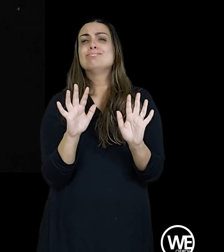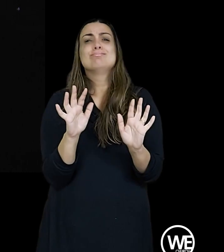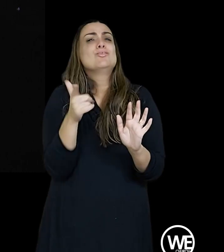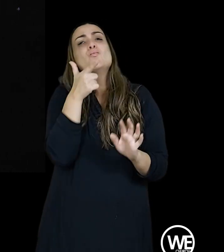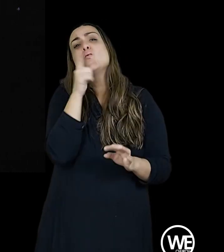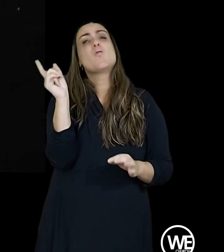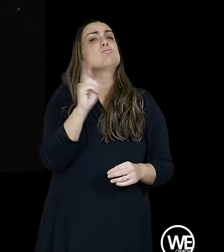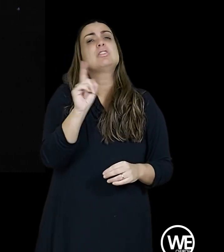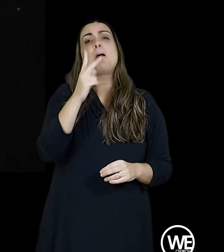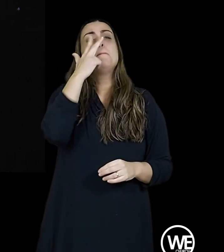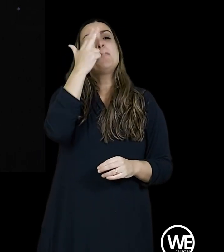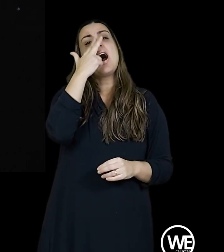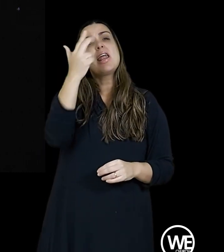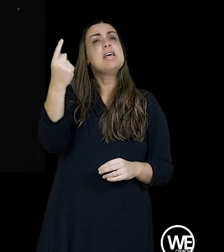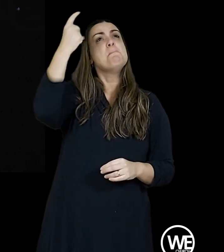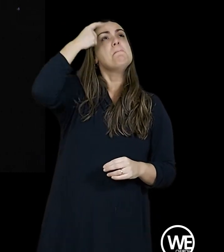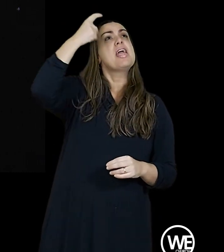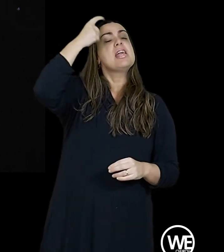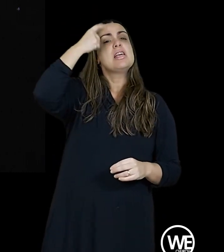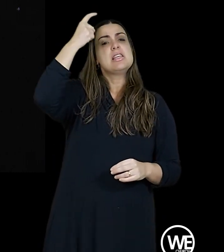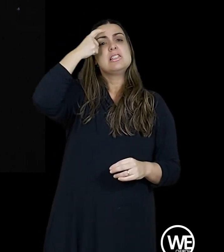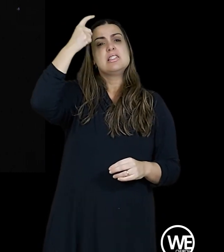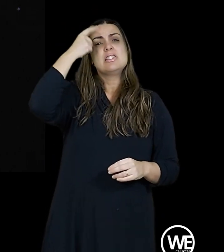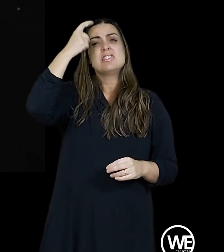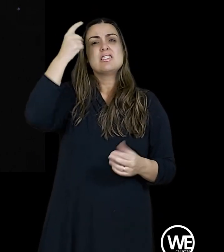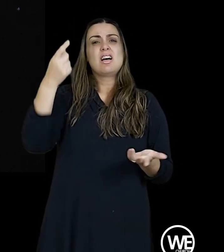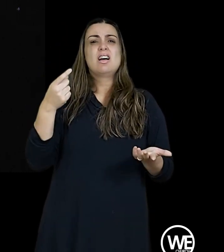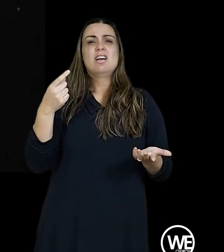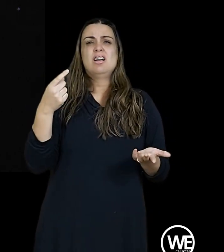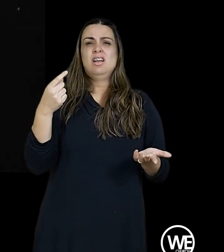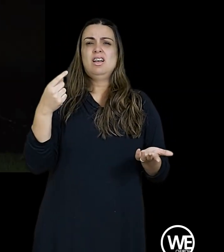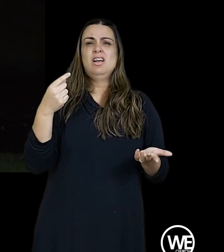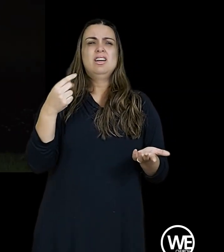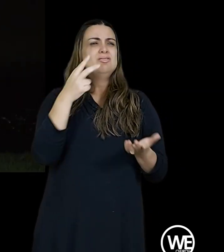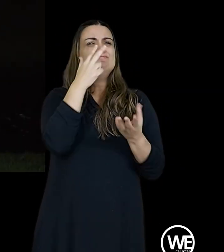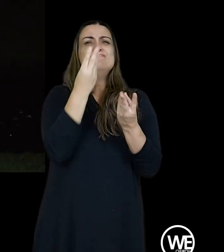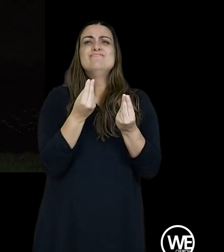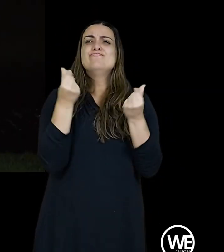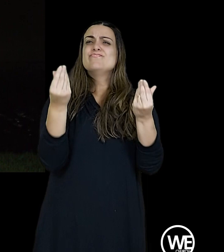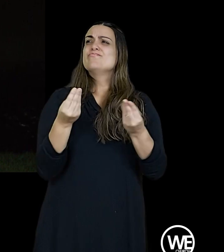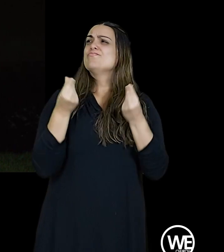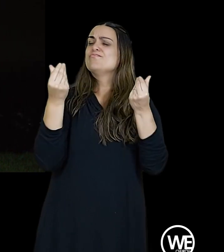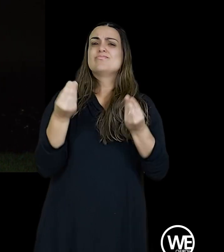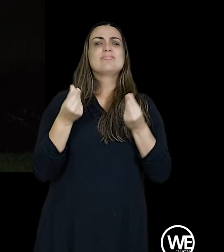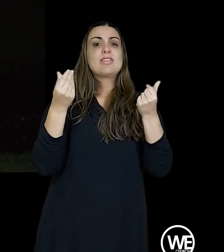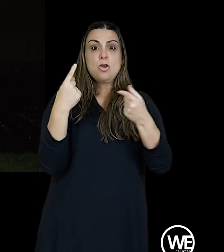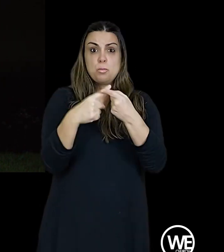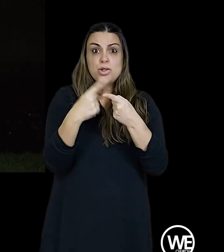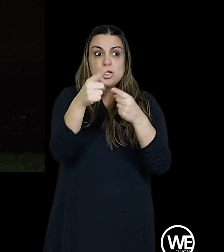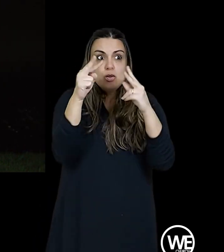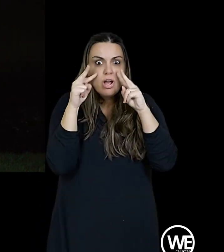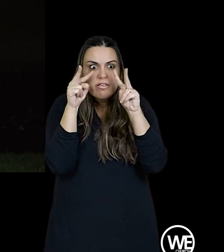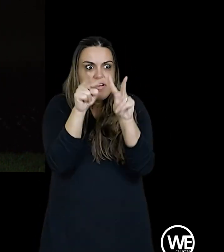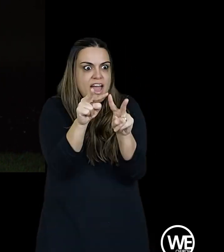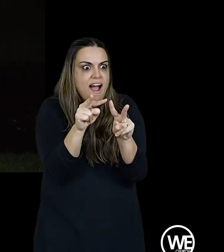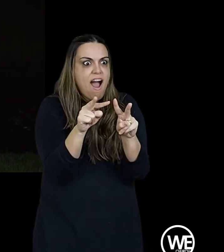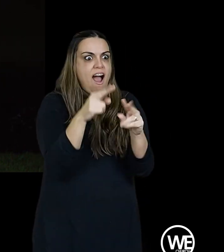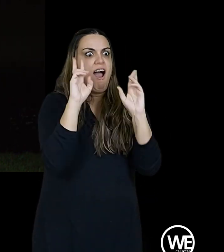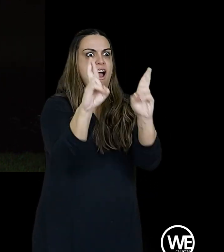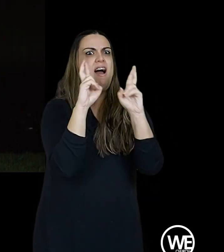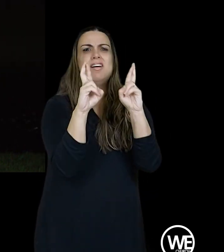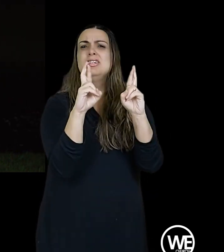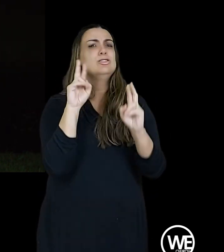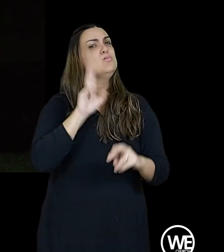de um simples pensamento positivo sem consistência. Porque a esperança no que se vê não